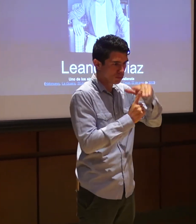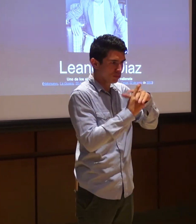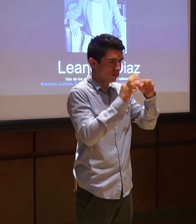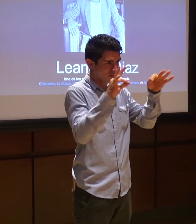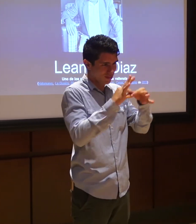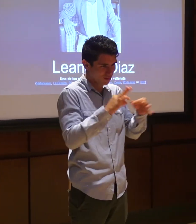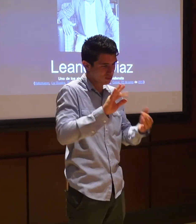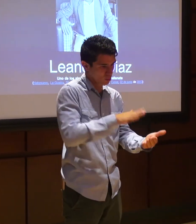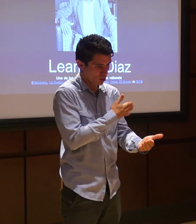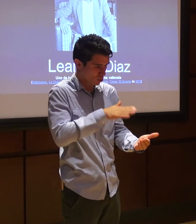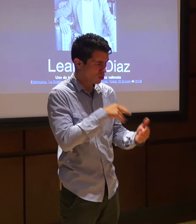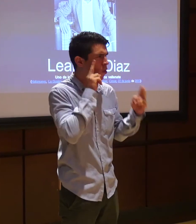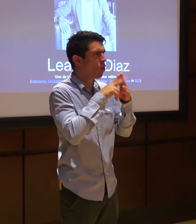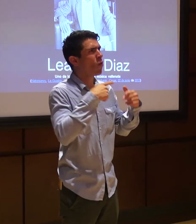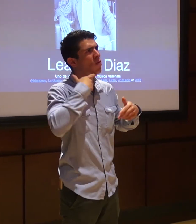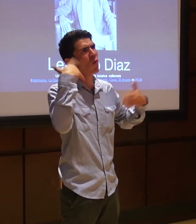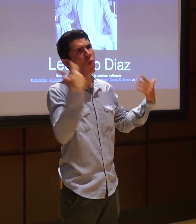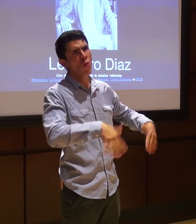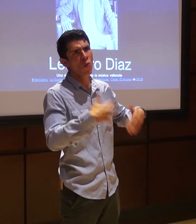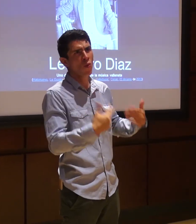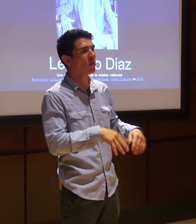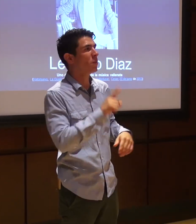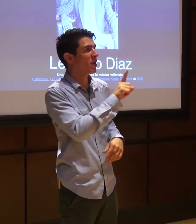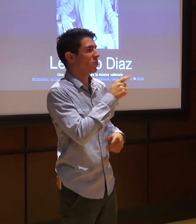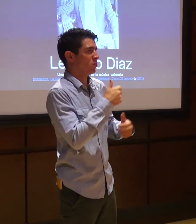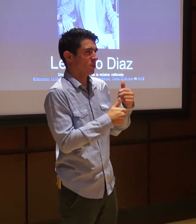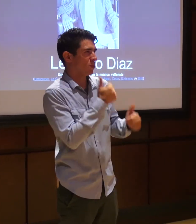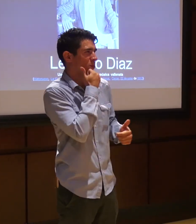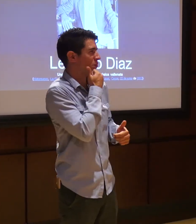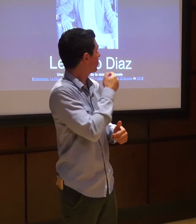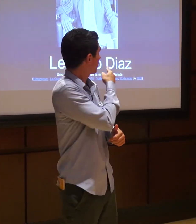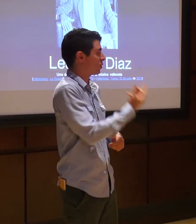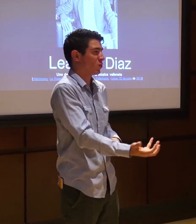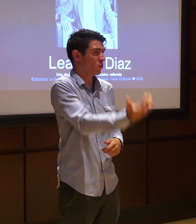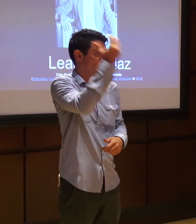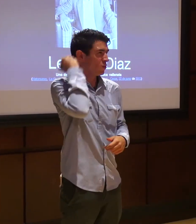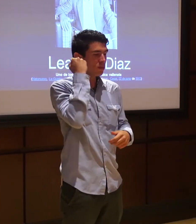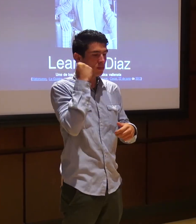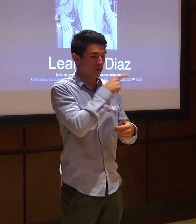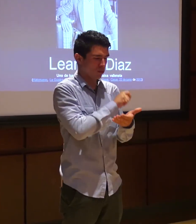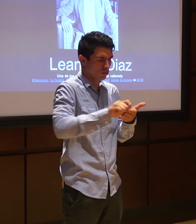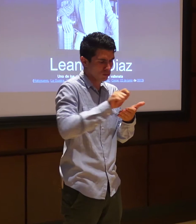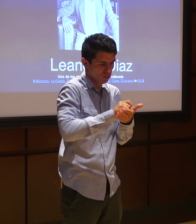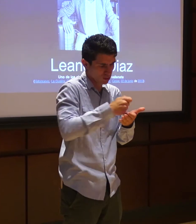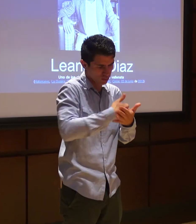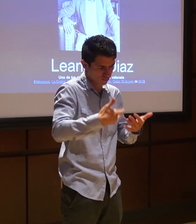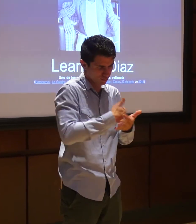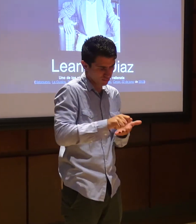Es un ícono de la música vallenata, muy famoso además. Y estuvimos viendo